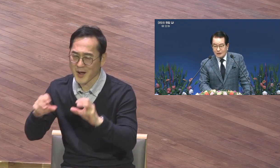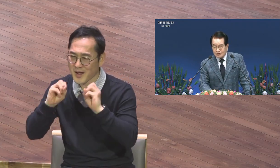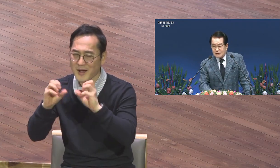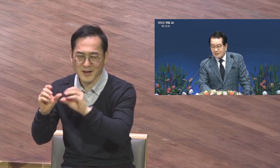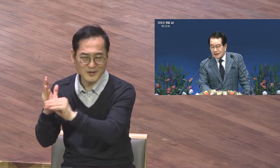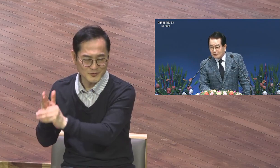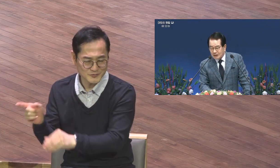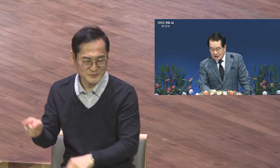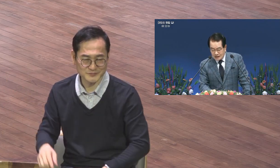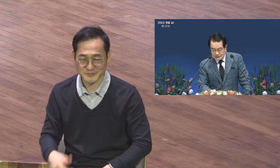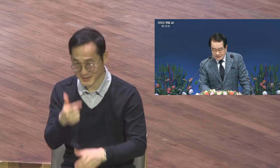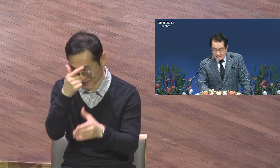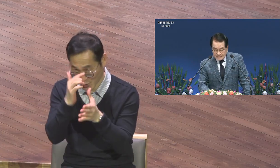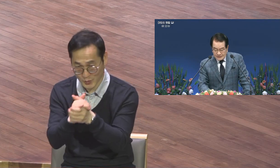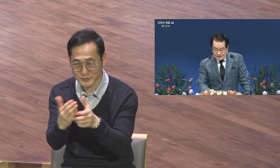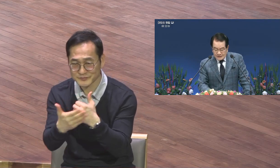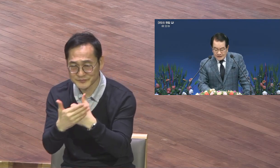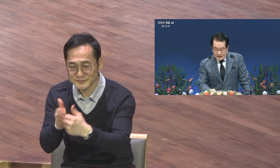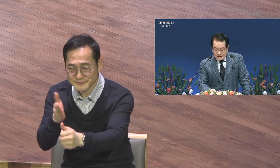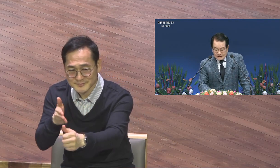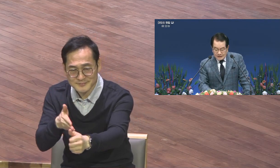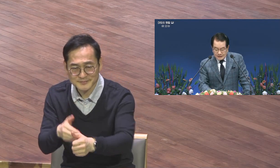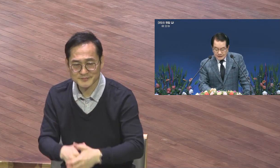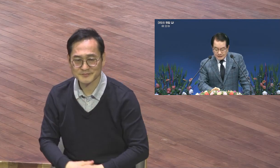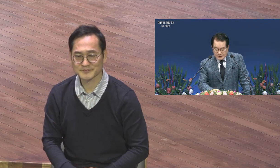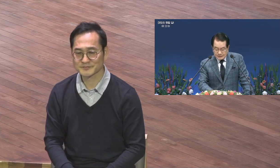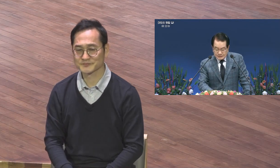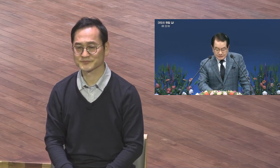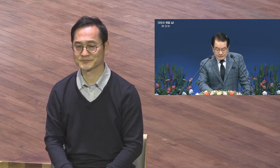여러분도 기도해 주시기 바랍니다.